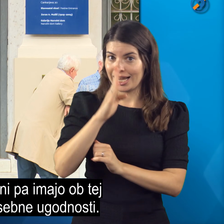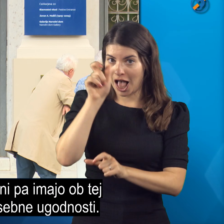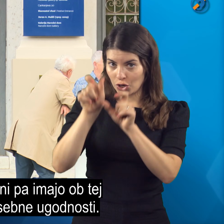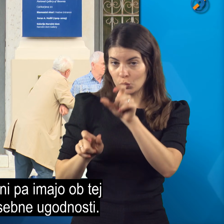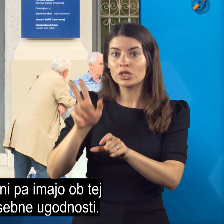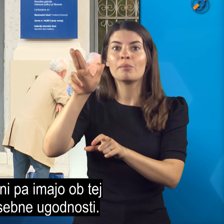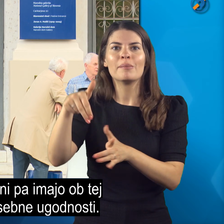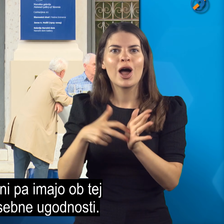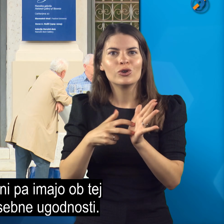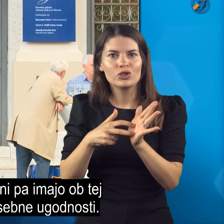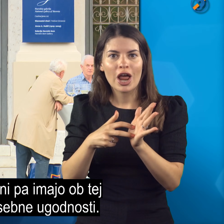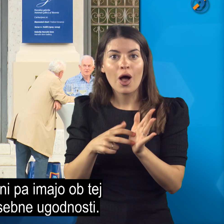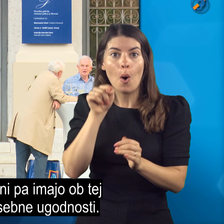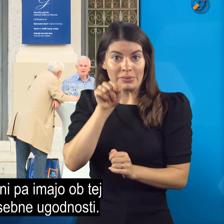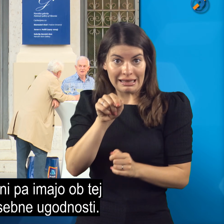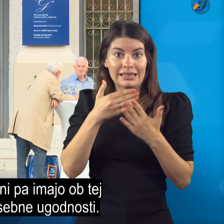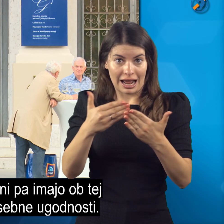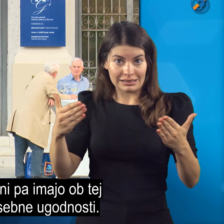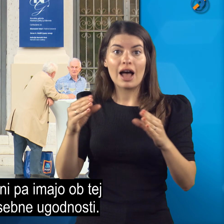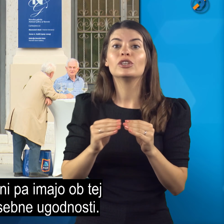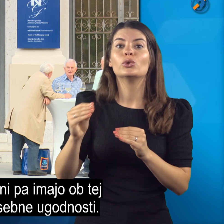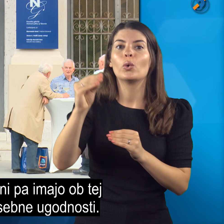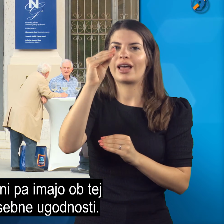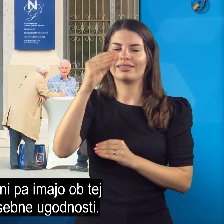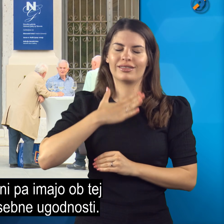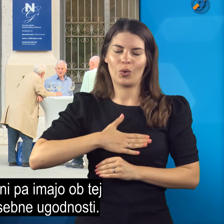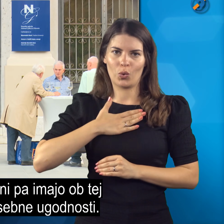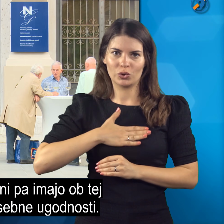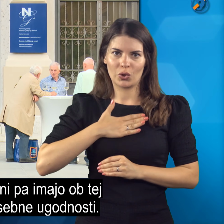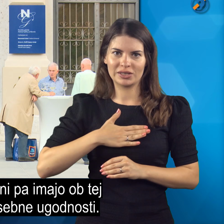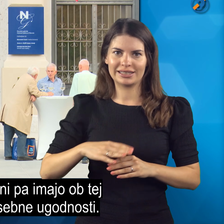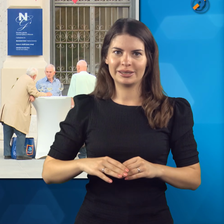Gluhi in naglušni pa imajo ob tej razstavi še posebne ugodnosti.